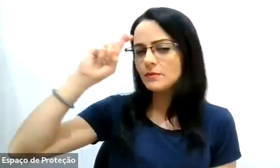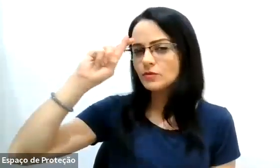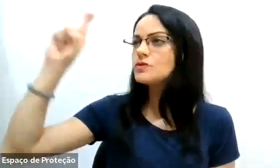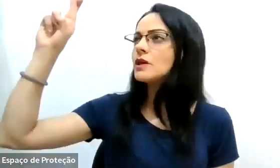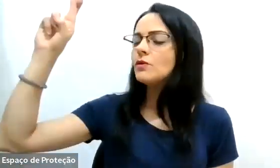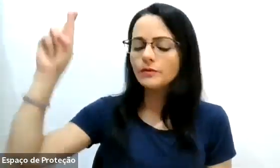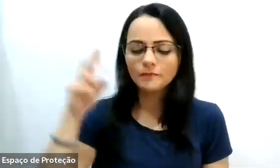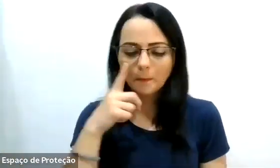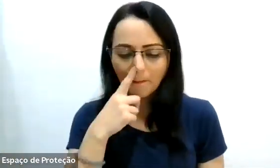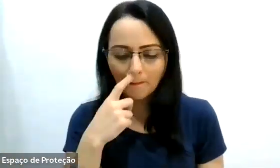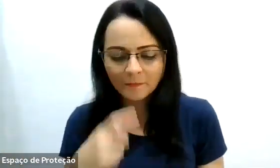do Senhor.